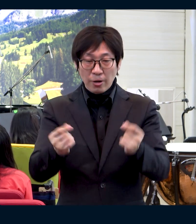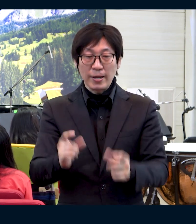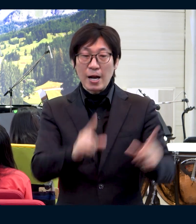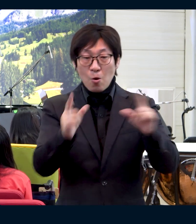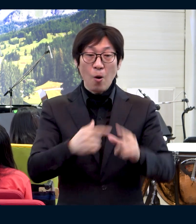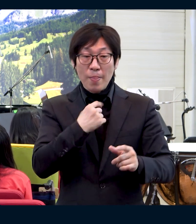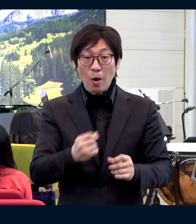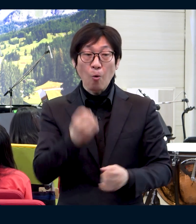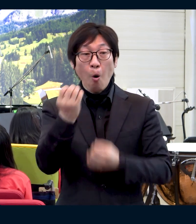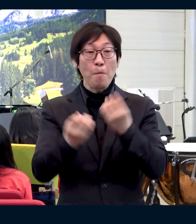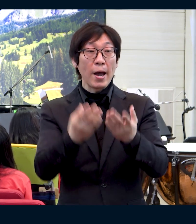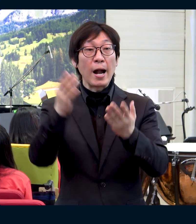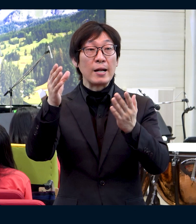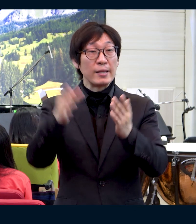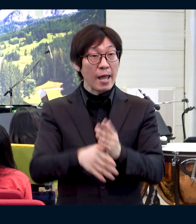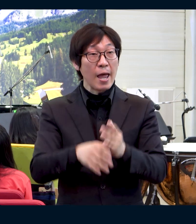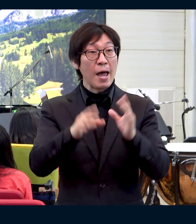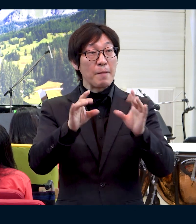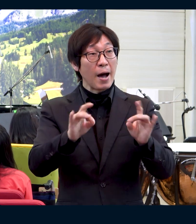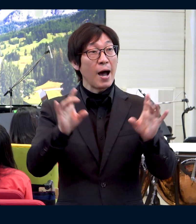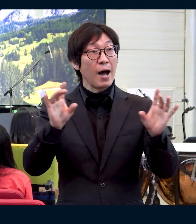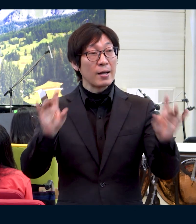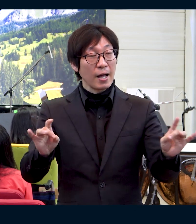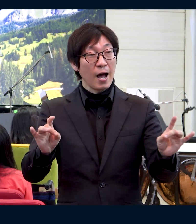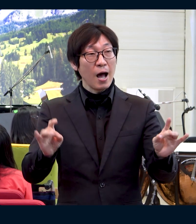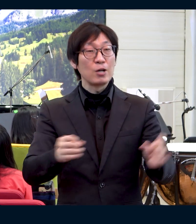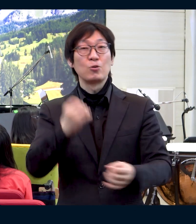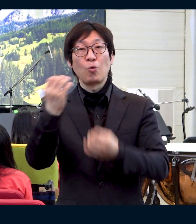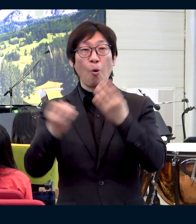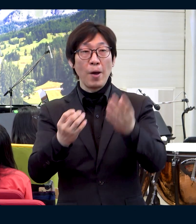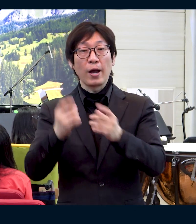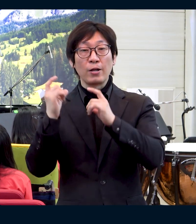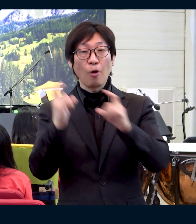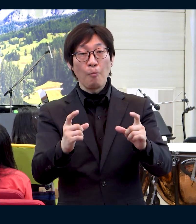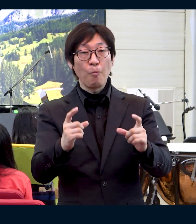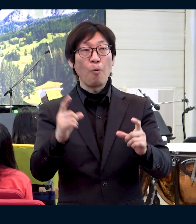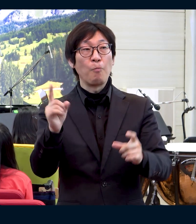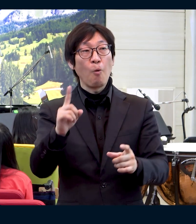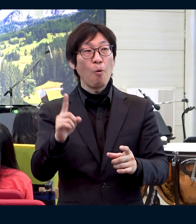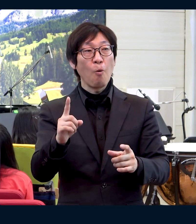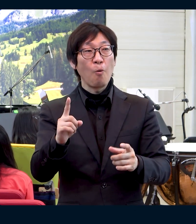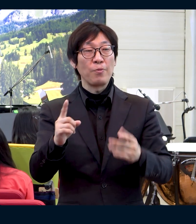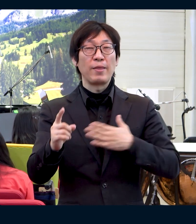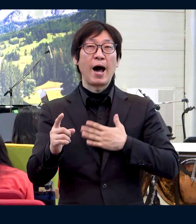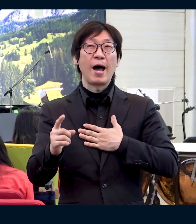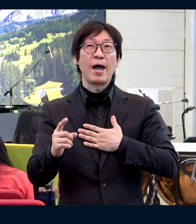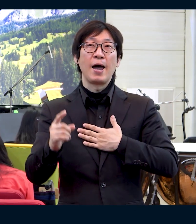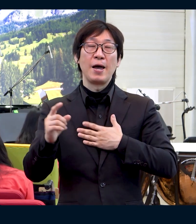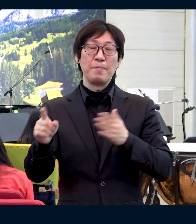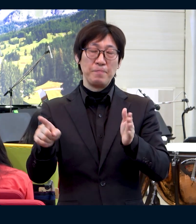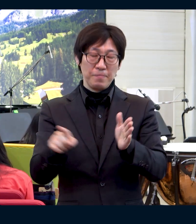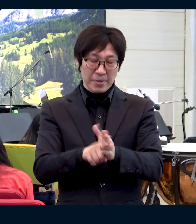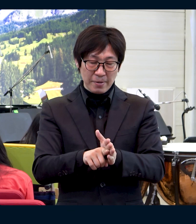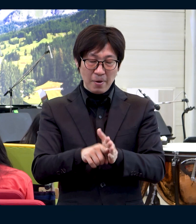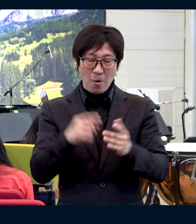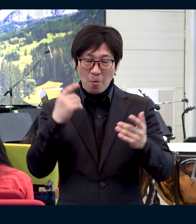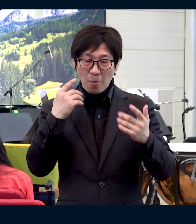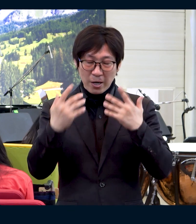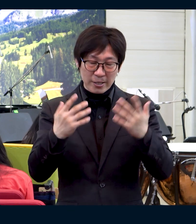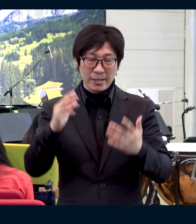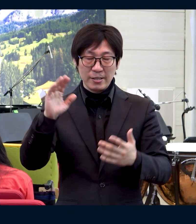예수님처럼 살겠습니다라고 고백할 때마다 그 고백과 선포는 곧 나의